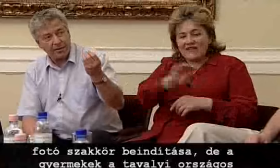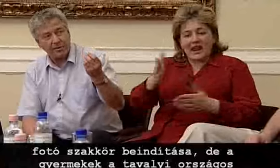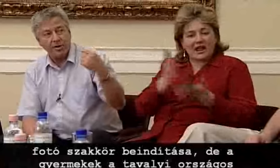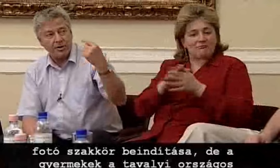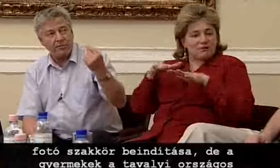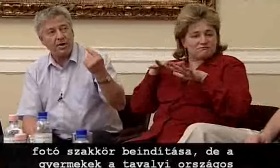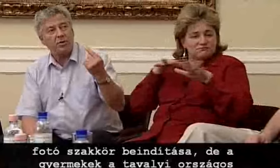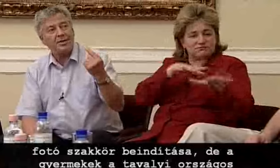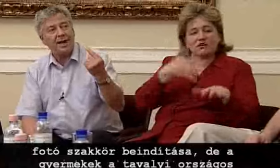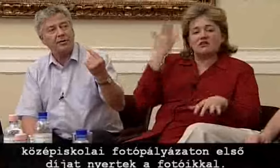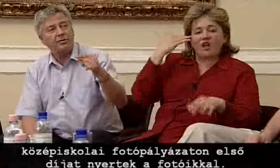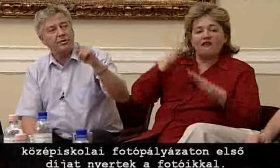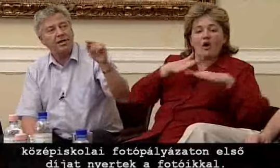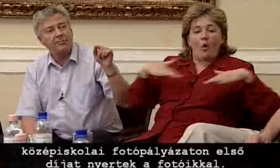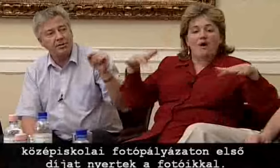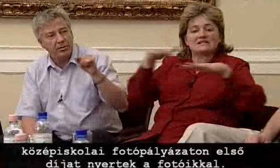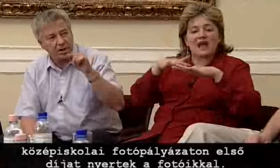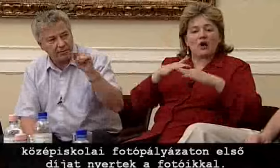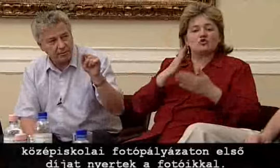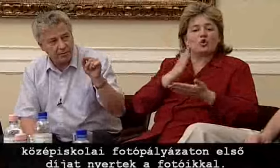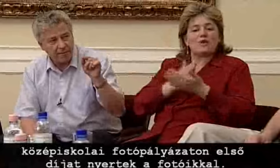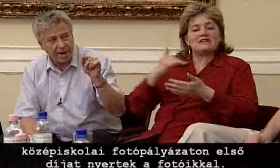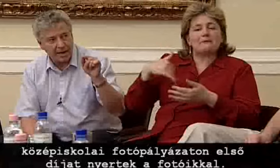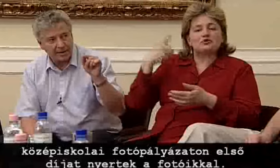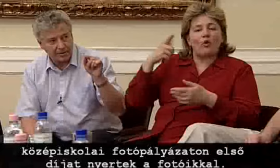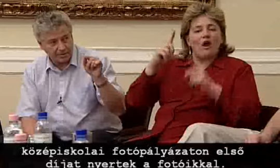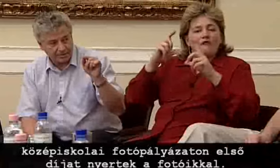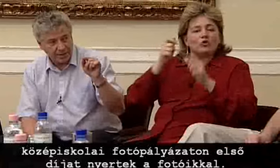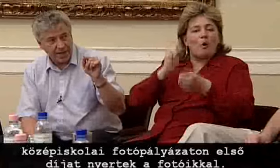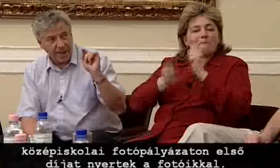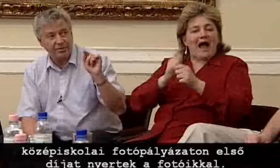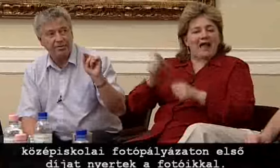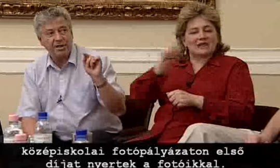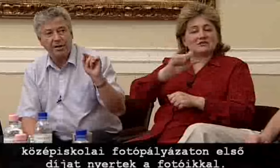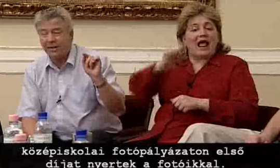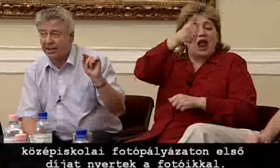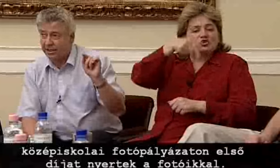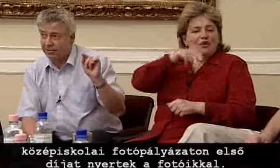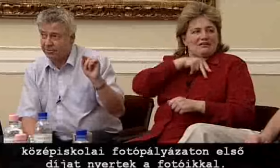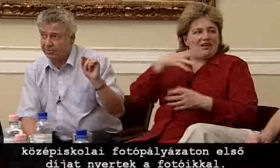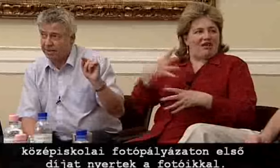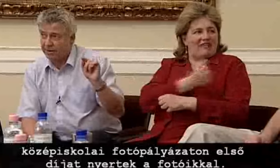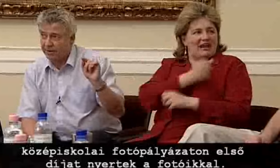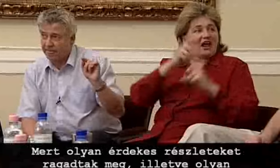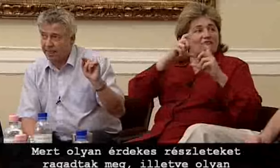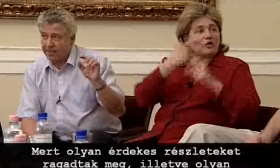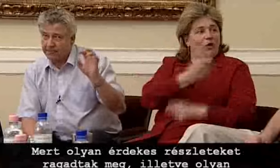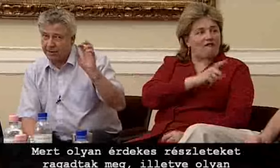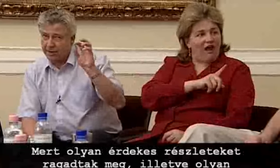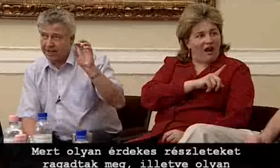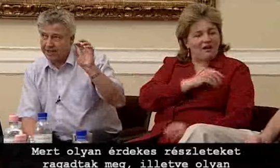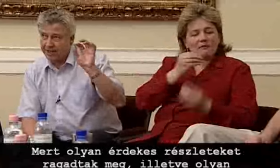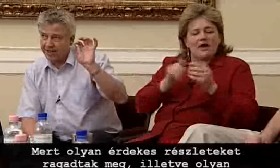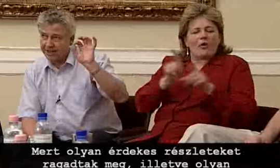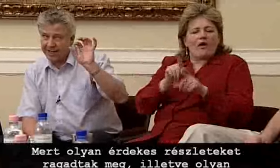már az tavalyi országos középiskolai fotópályázaton első díjat nyertek a fotóikkal. Mert